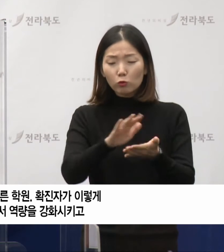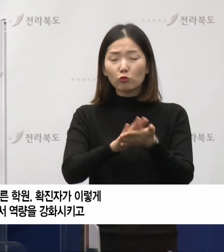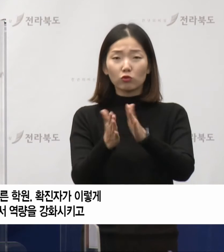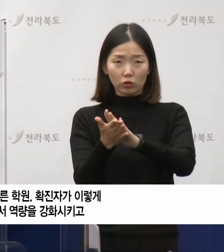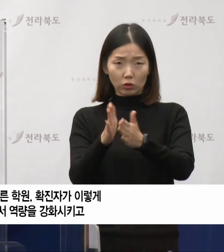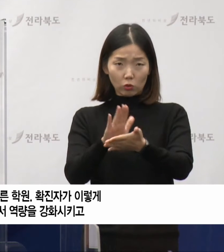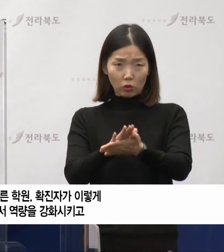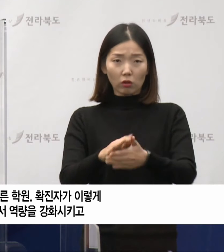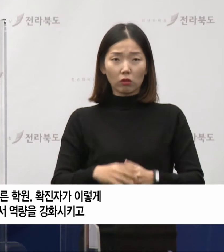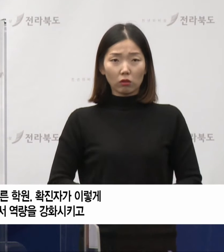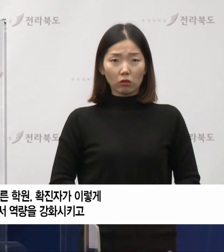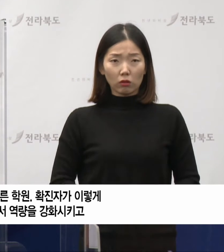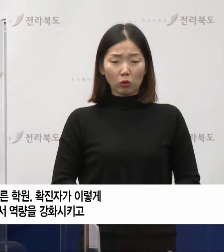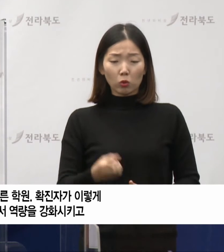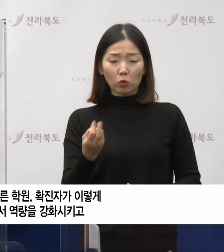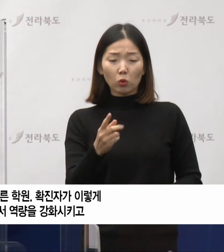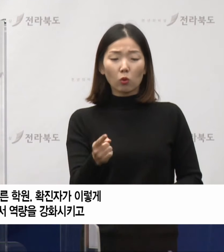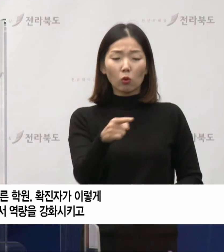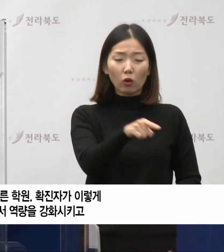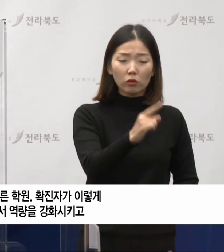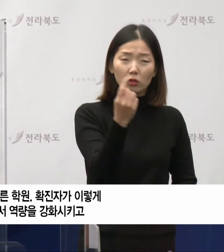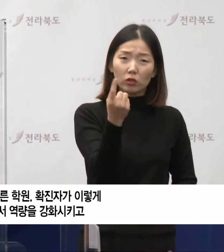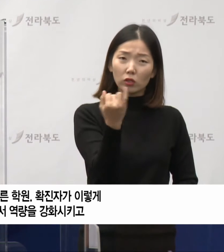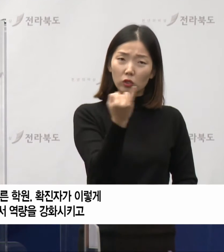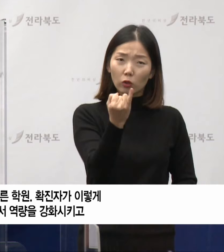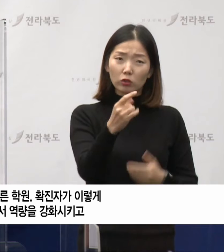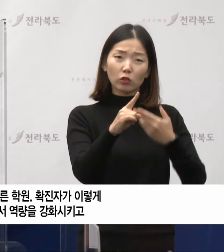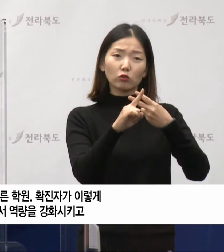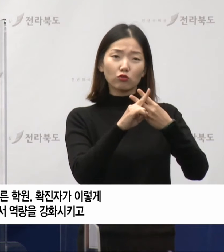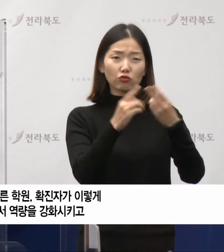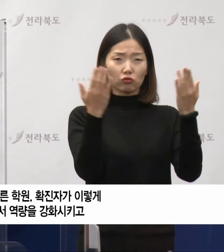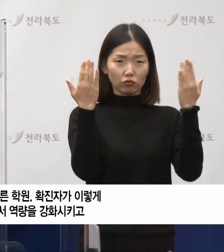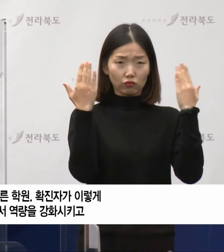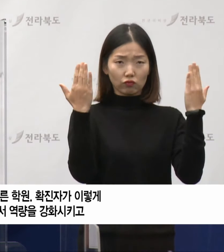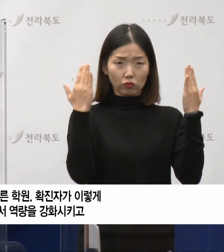유치원, 또 다른 여중학교,